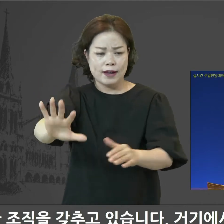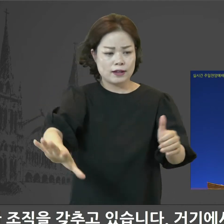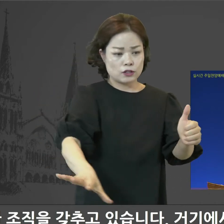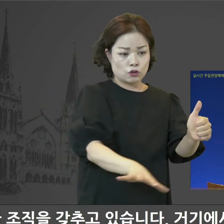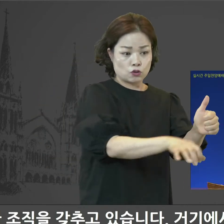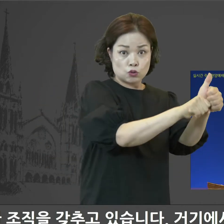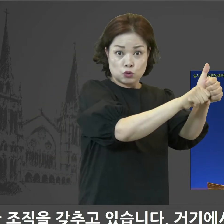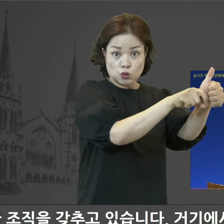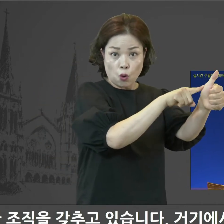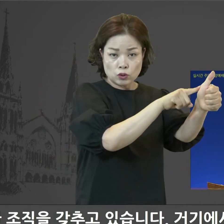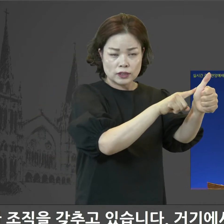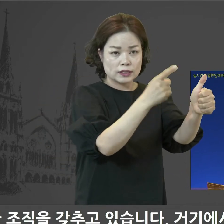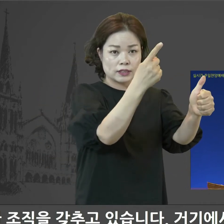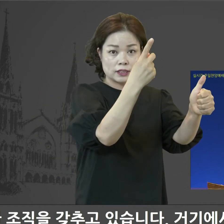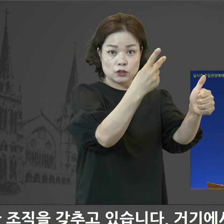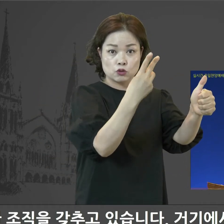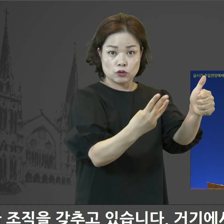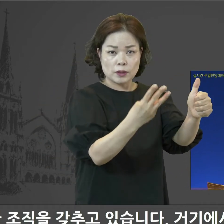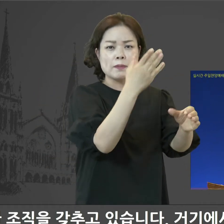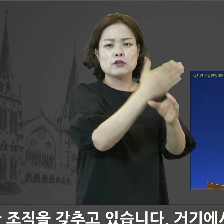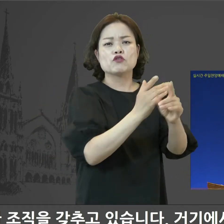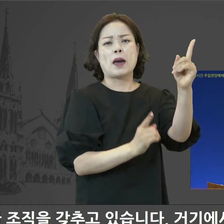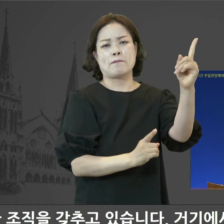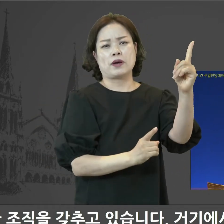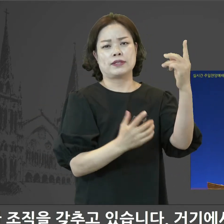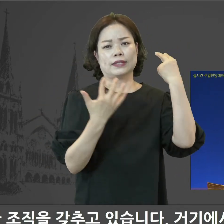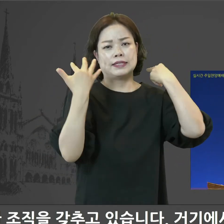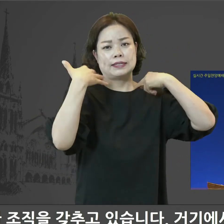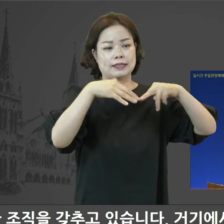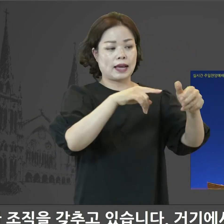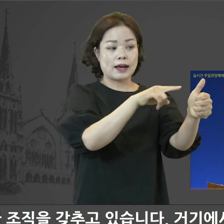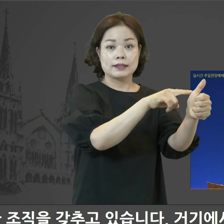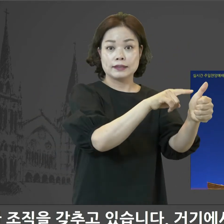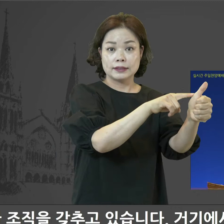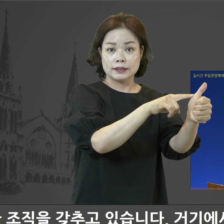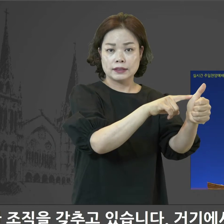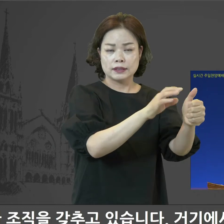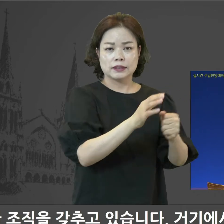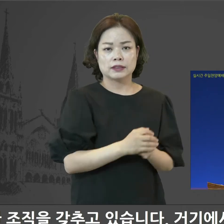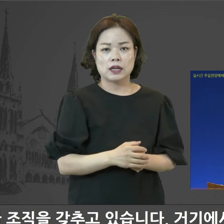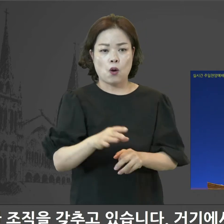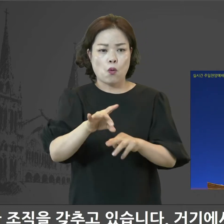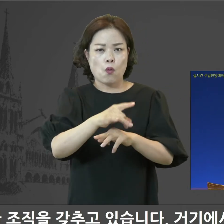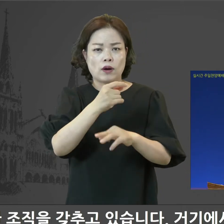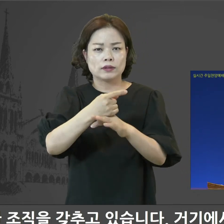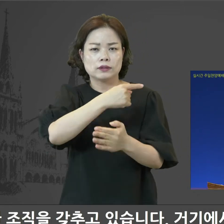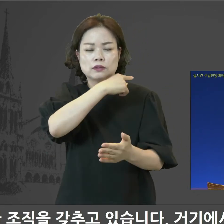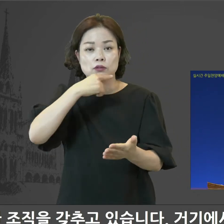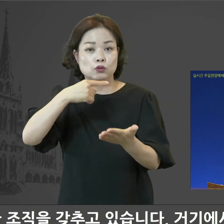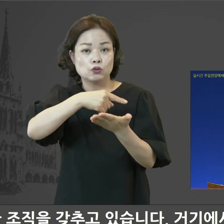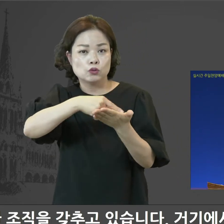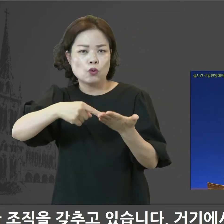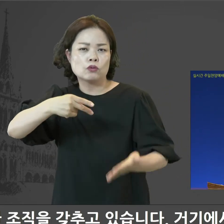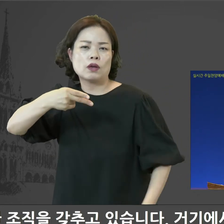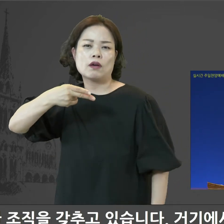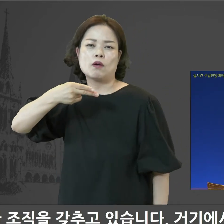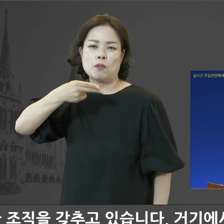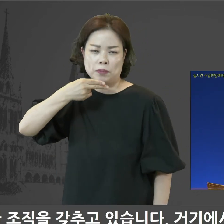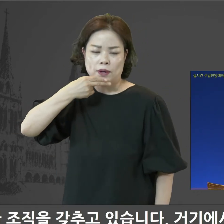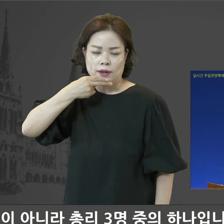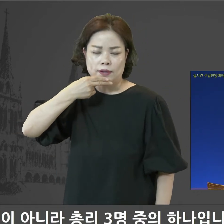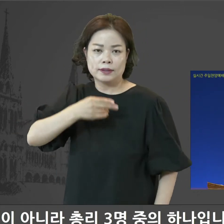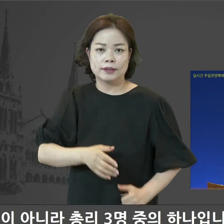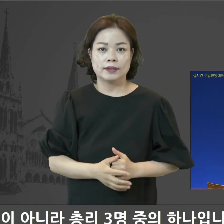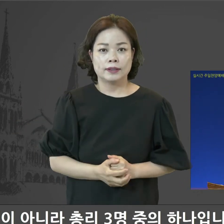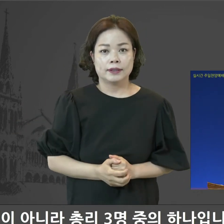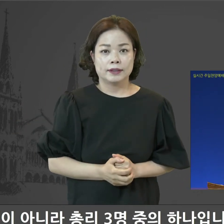1명입니다. 그리고 총리로서 그의 직무는 왕에게 손해가 없게 하는 일임을 우리에게 가르쳐